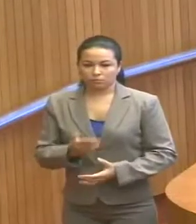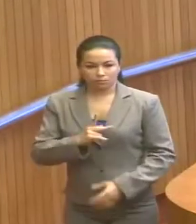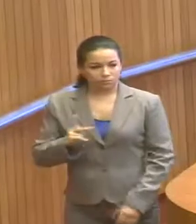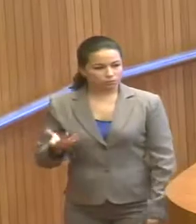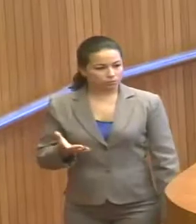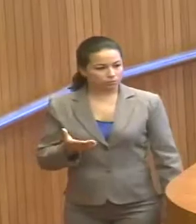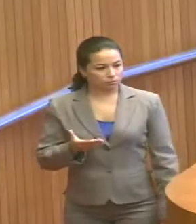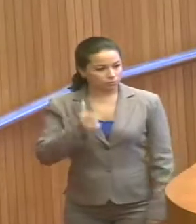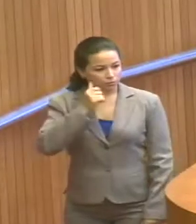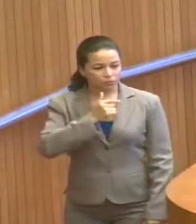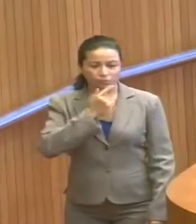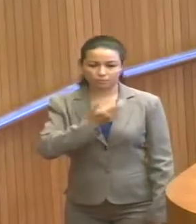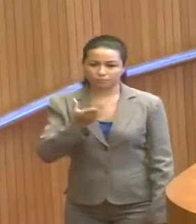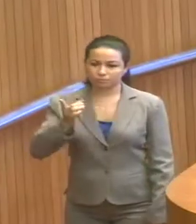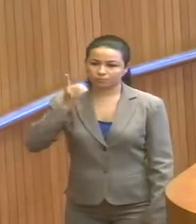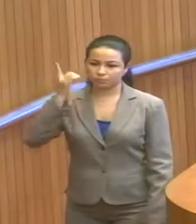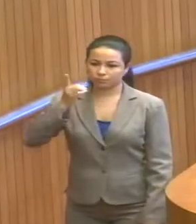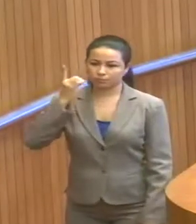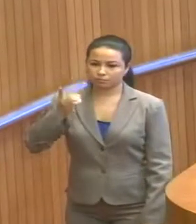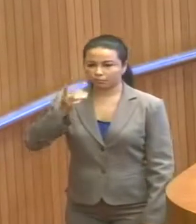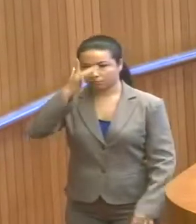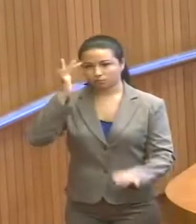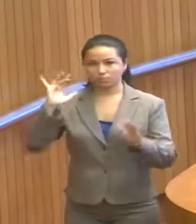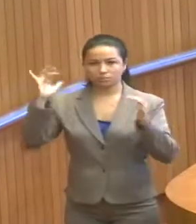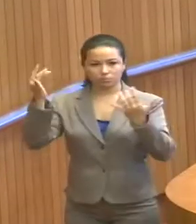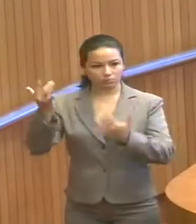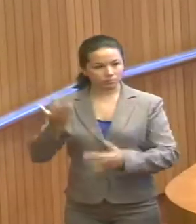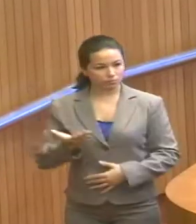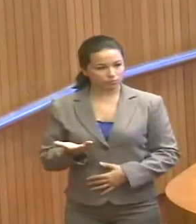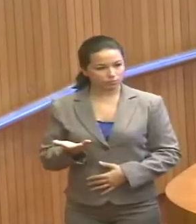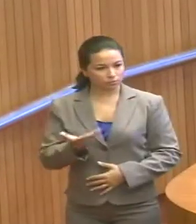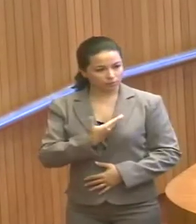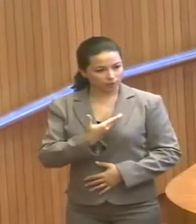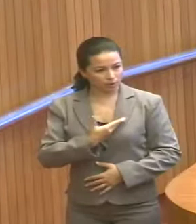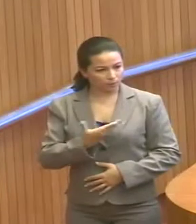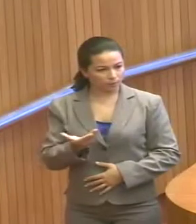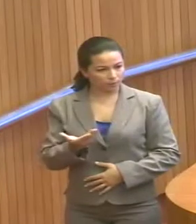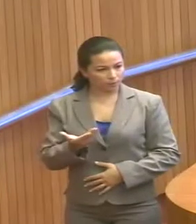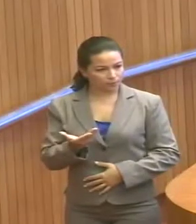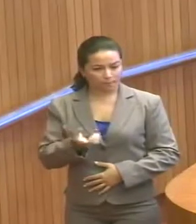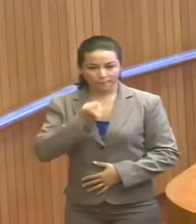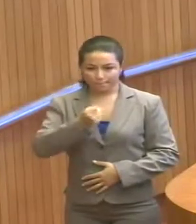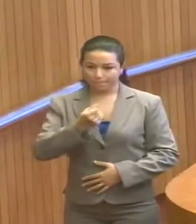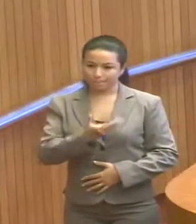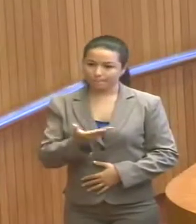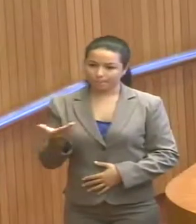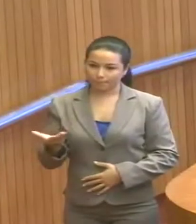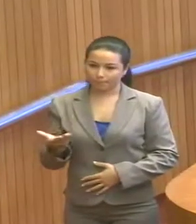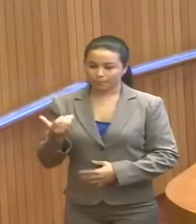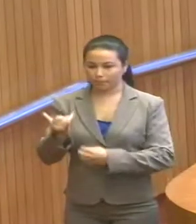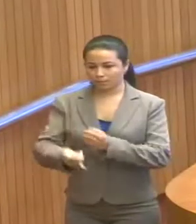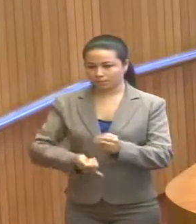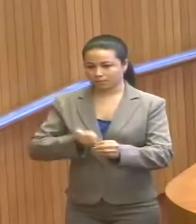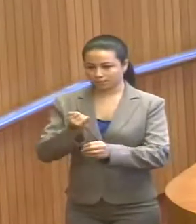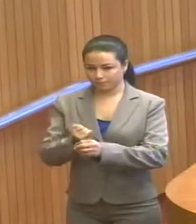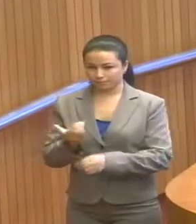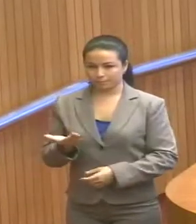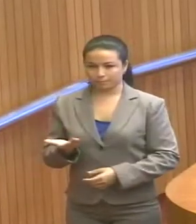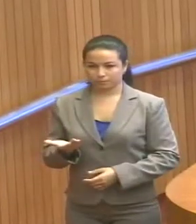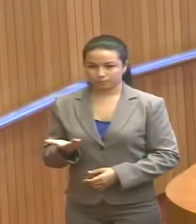Senhor presidente, senhoras e senhores deputados, membros da galeria, colegas da imprensa, internautas,